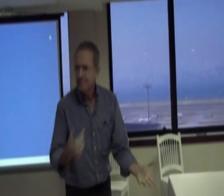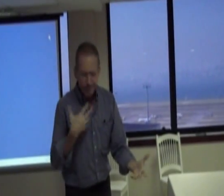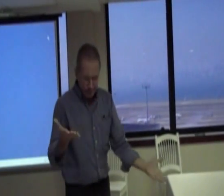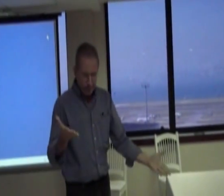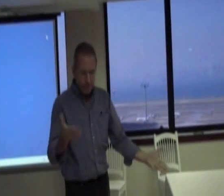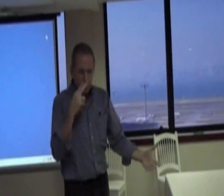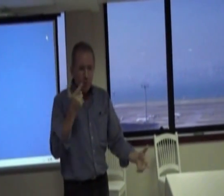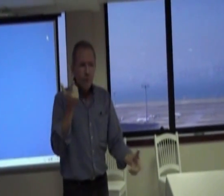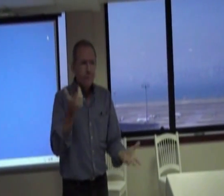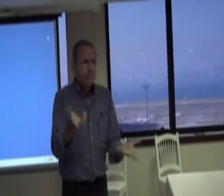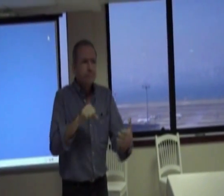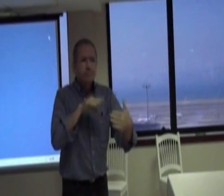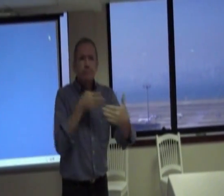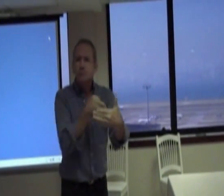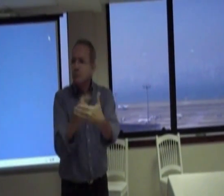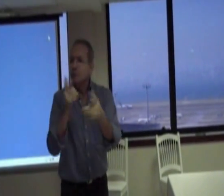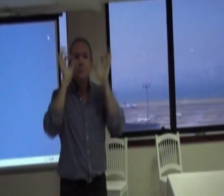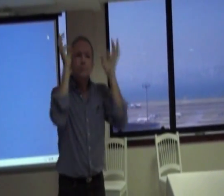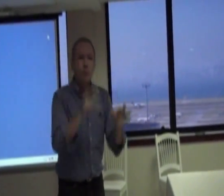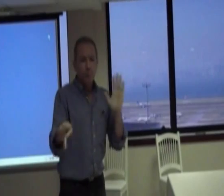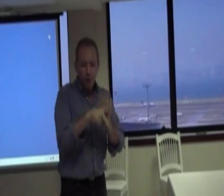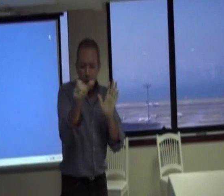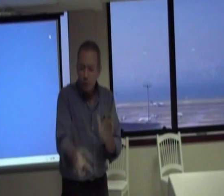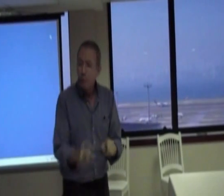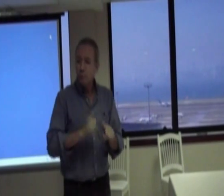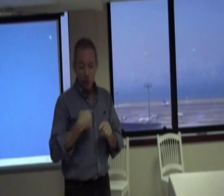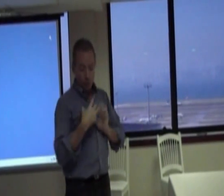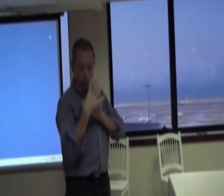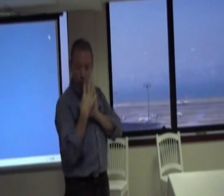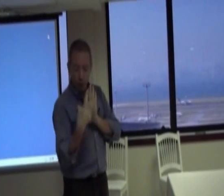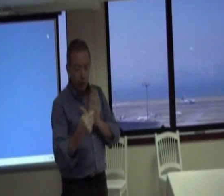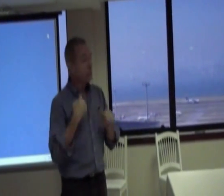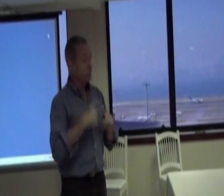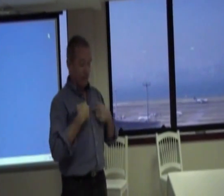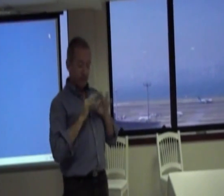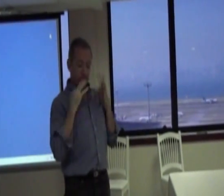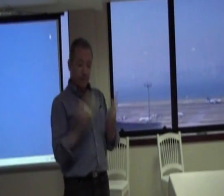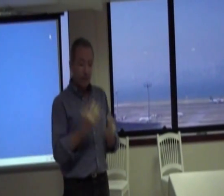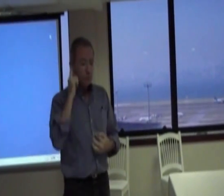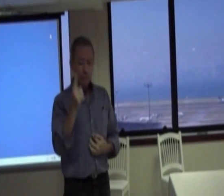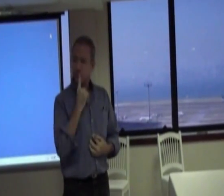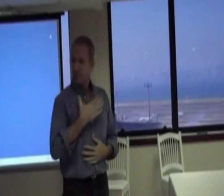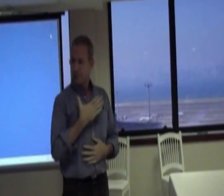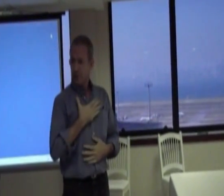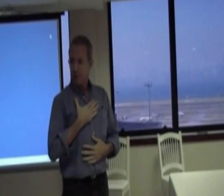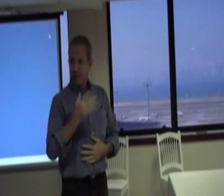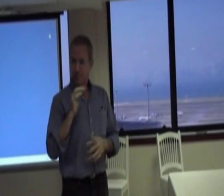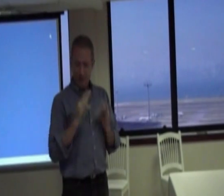vou colocá-lo, em qual escola eu tenho pensado, eu vou colocá-lo. Onde eu posso botar esse surdo? Que modelo eu pretendo esse surdo? Ele tem uma família